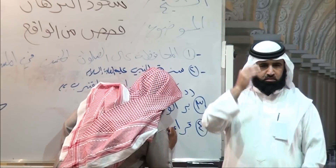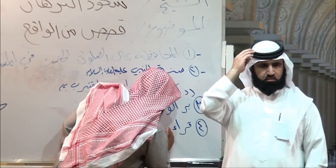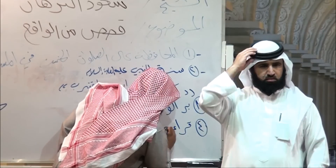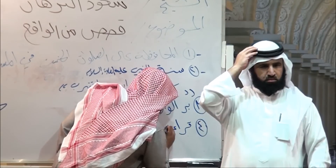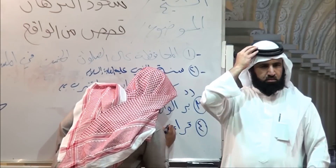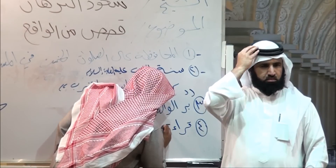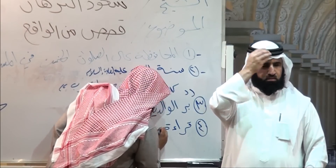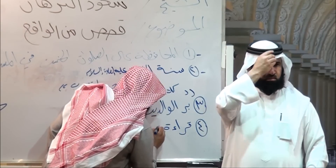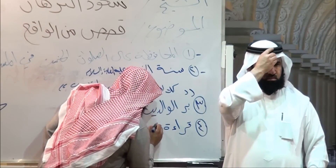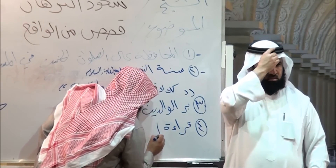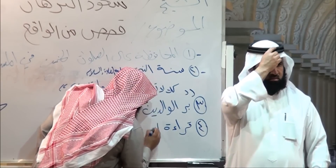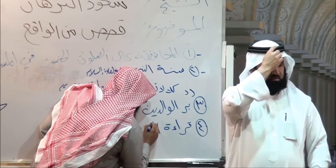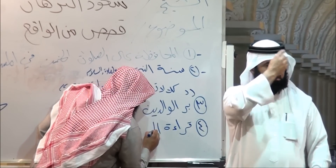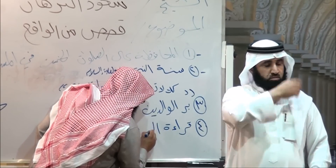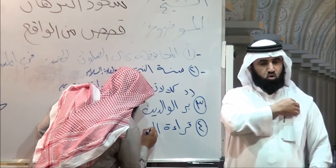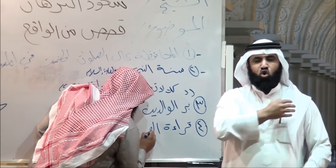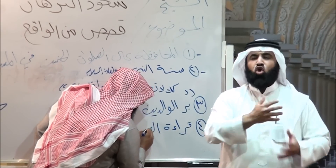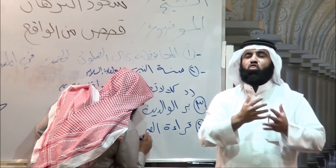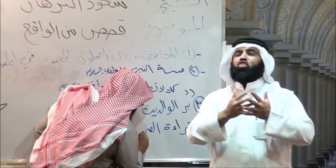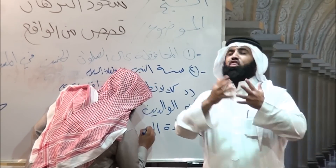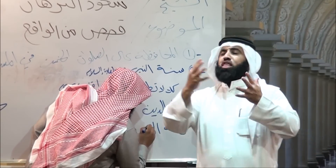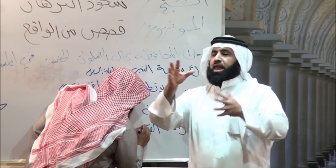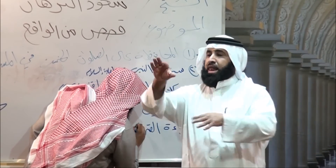كثير من الناس يعاني من ضيقة الصدر